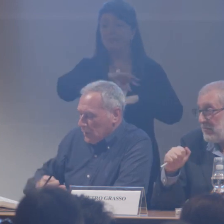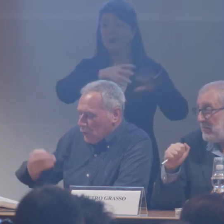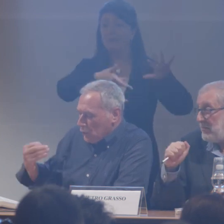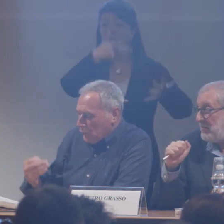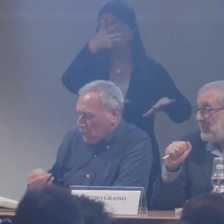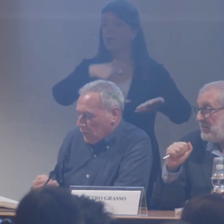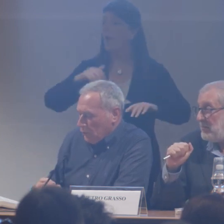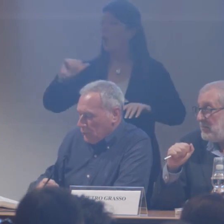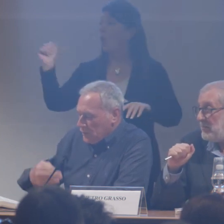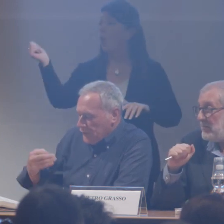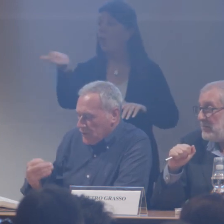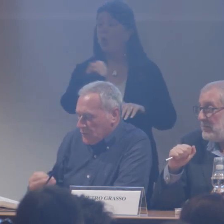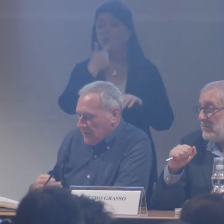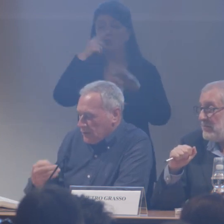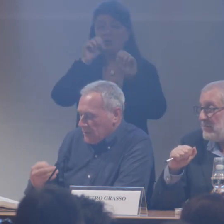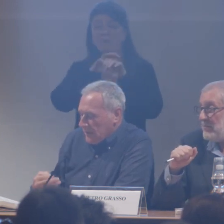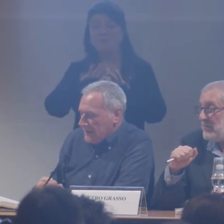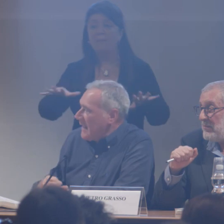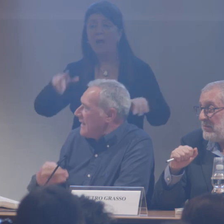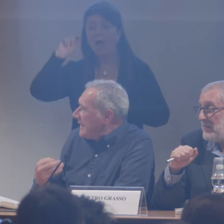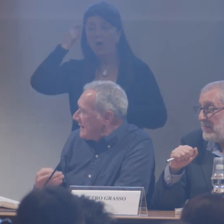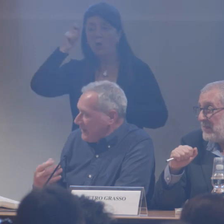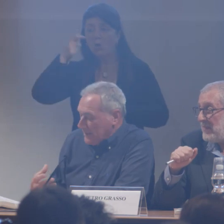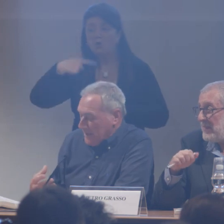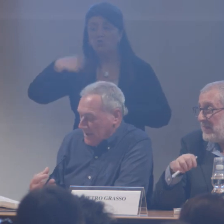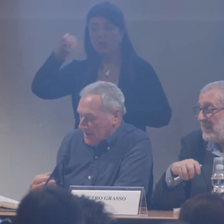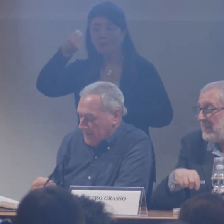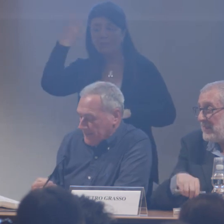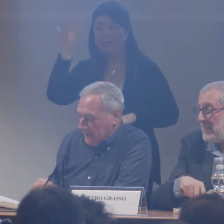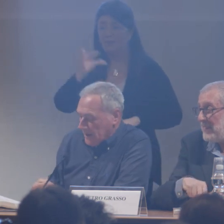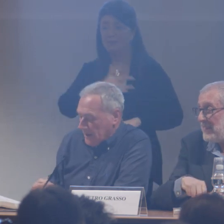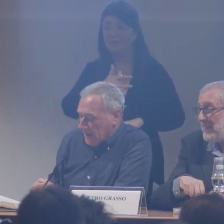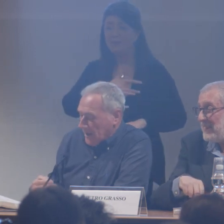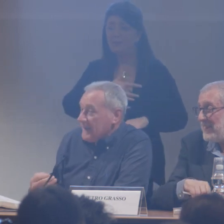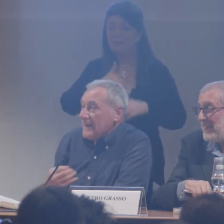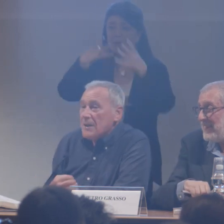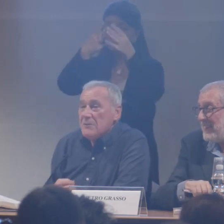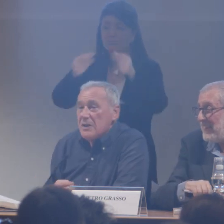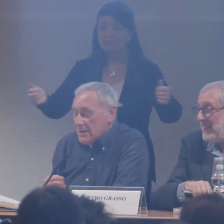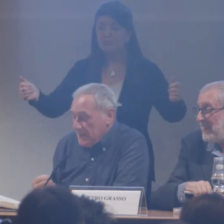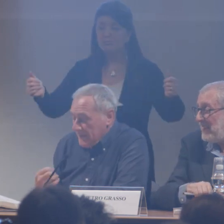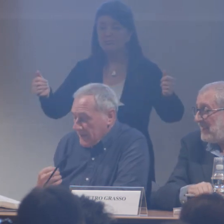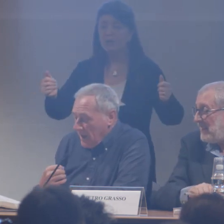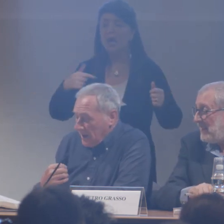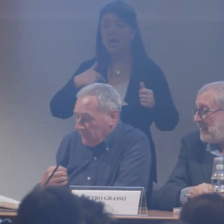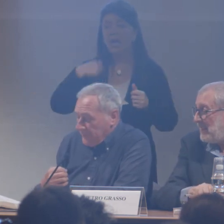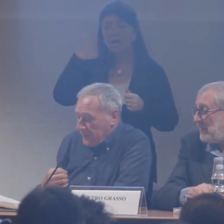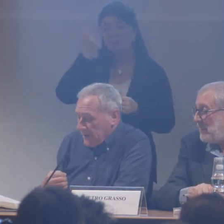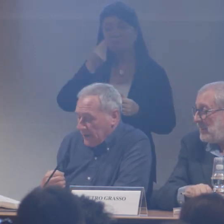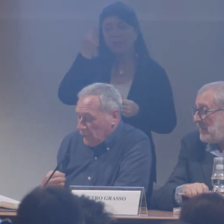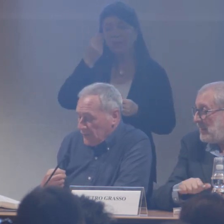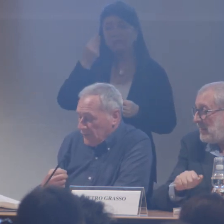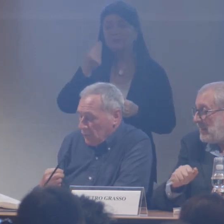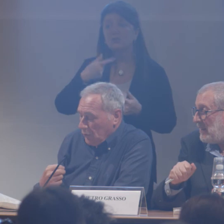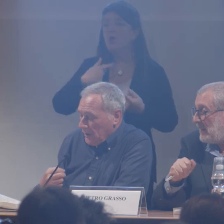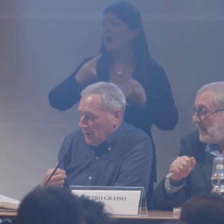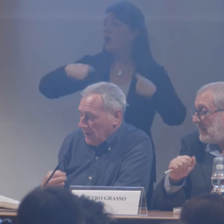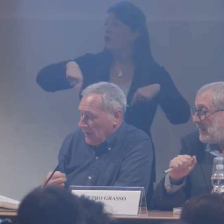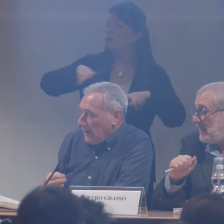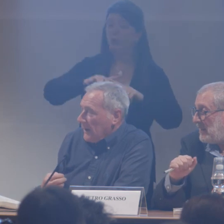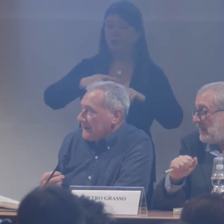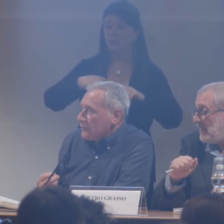verificato una corruzione, un disfacimento delle idee, dei sentimenti. E sa che mi viene di pensare? Che la nostra